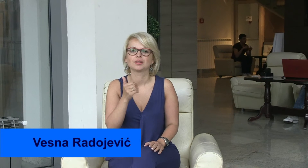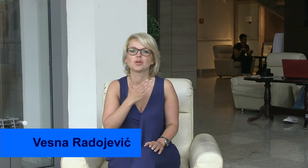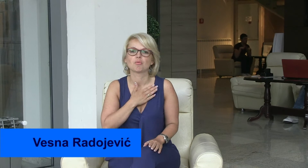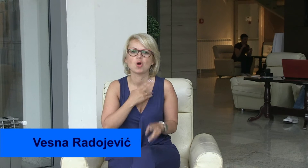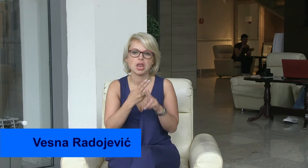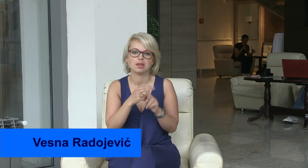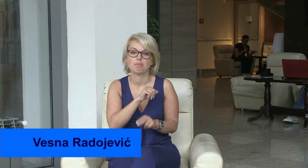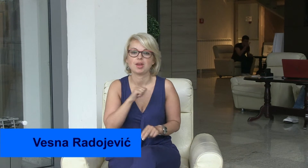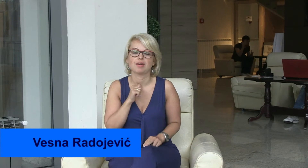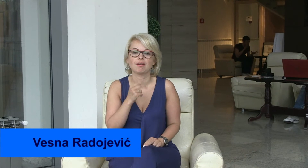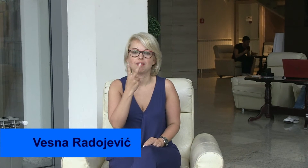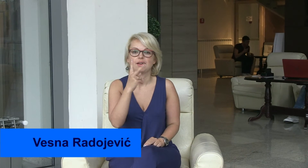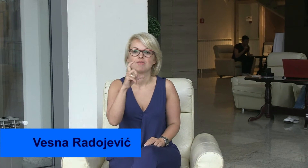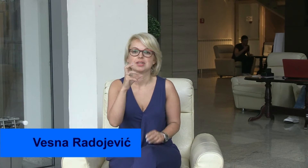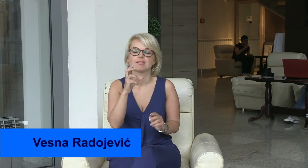Dobar dan, moje ime je